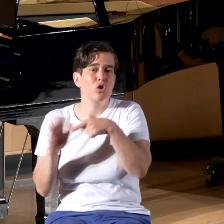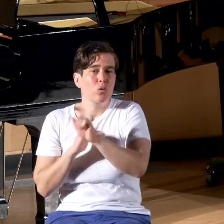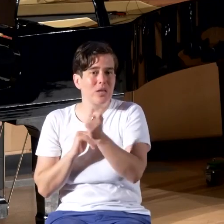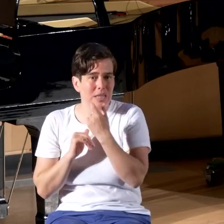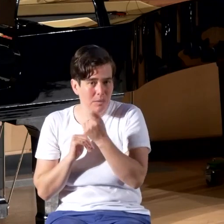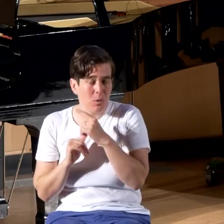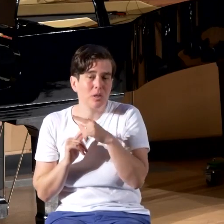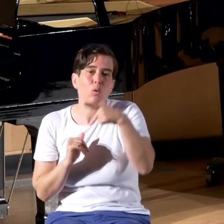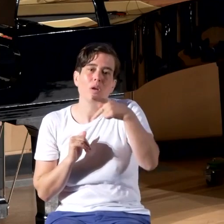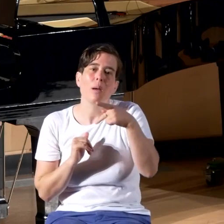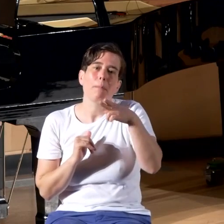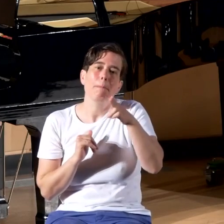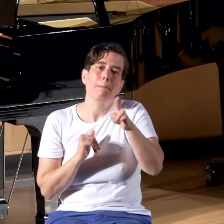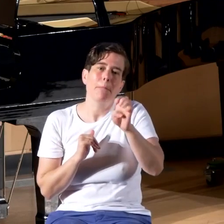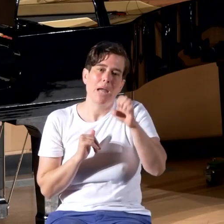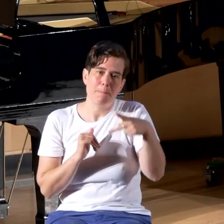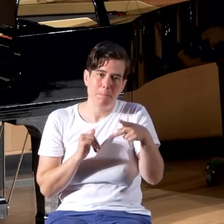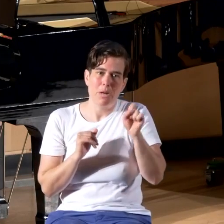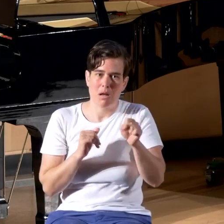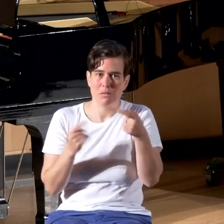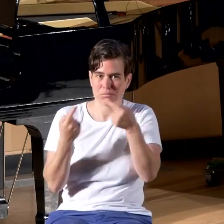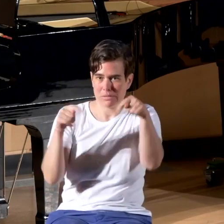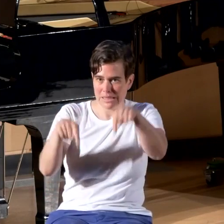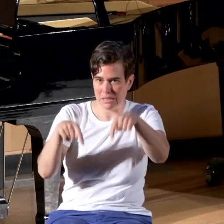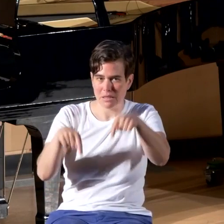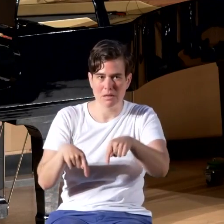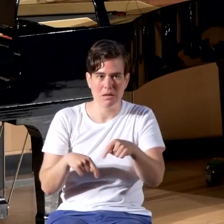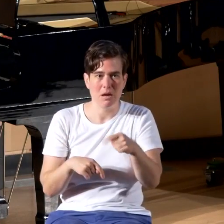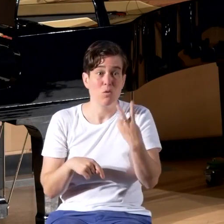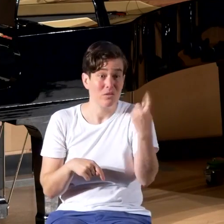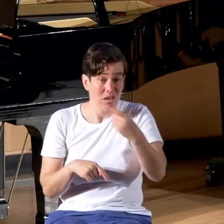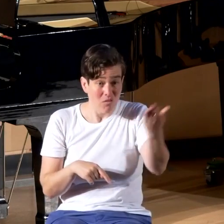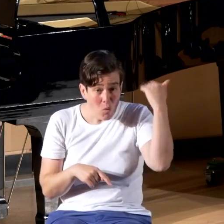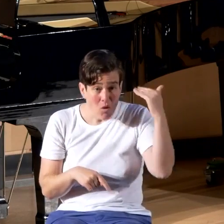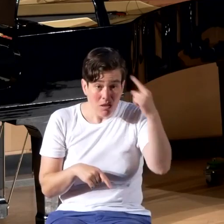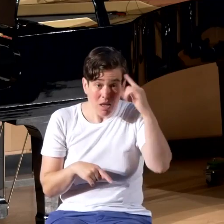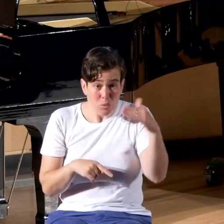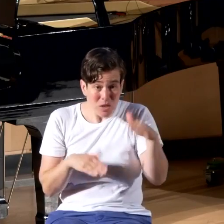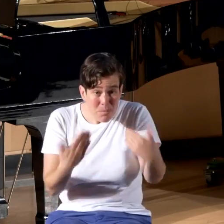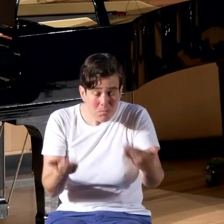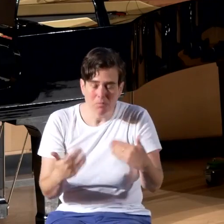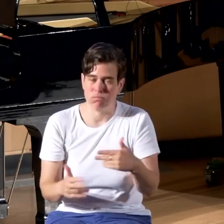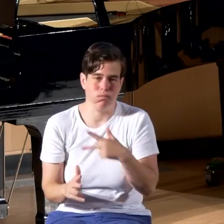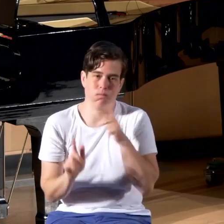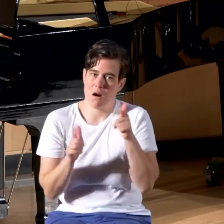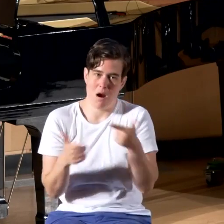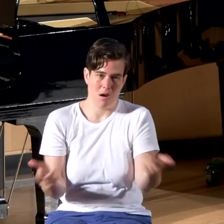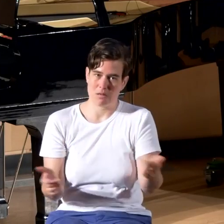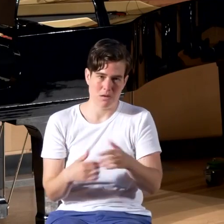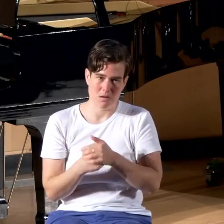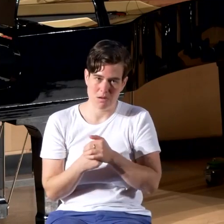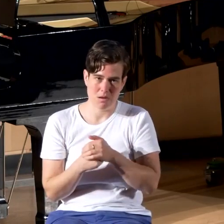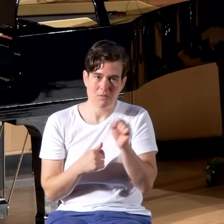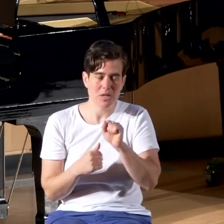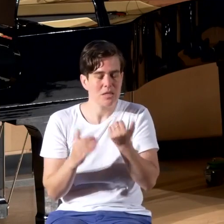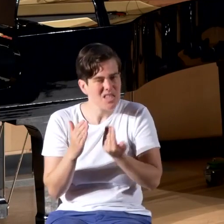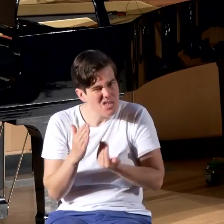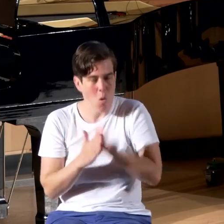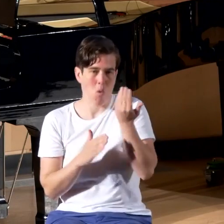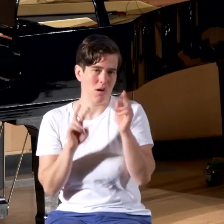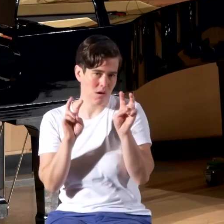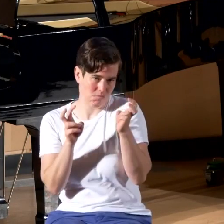PrEP diskutieren. Mal ehrlich, wer hätte das vor 20 Jahren gedacht? Auf der anderen Seite